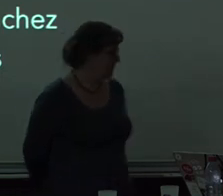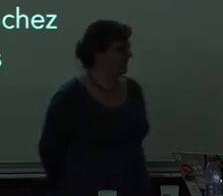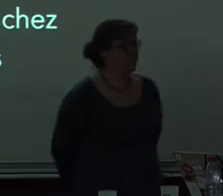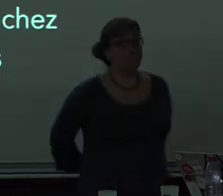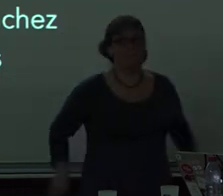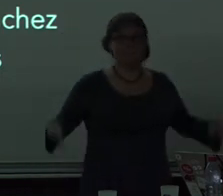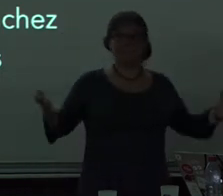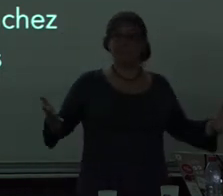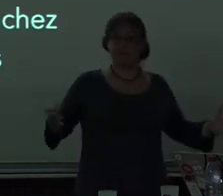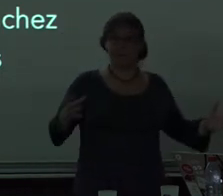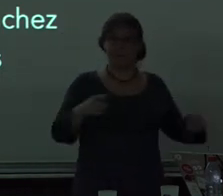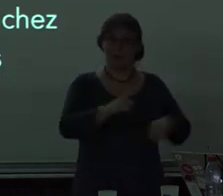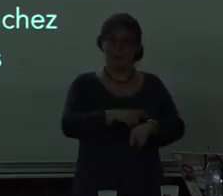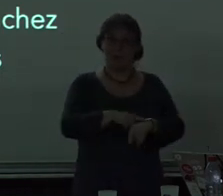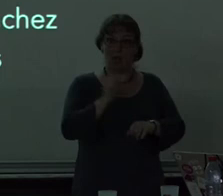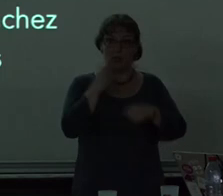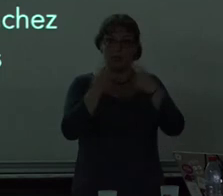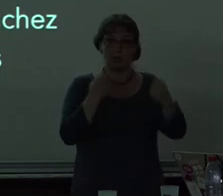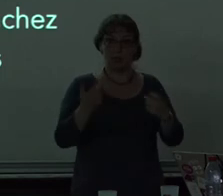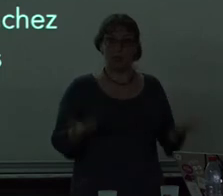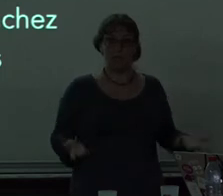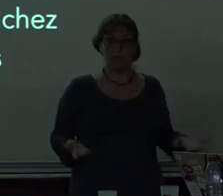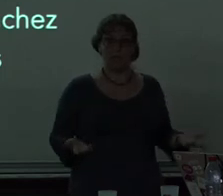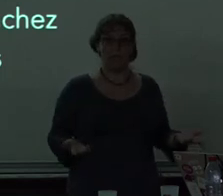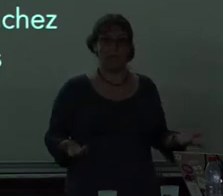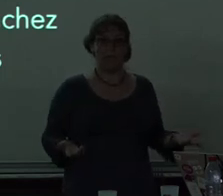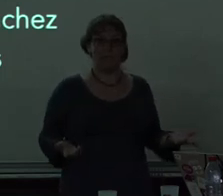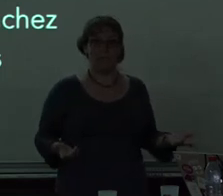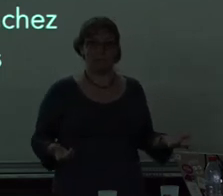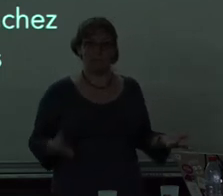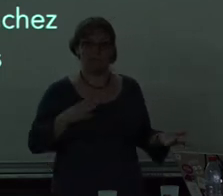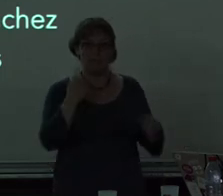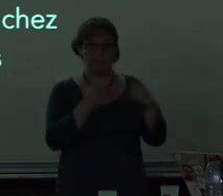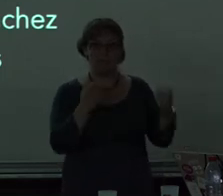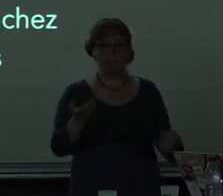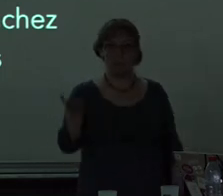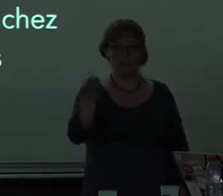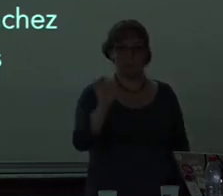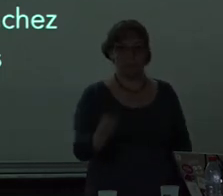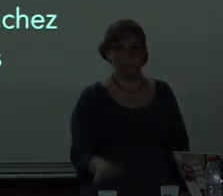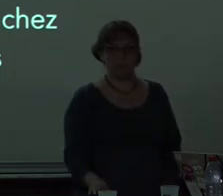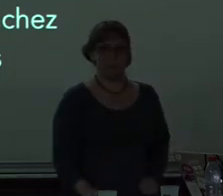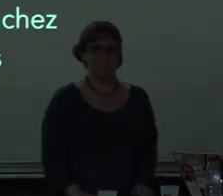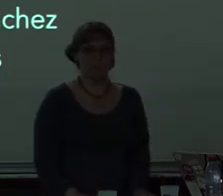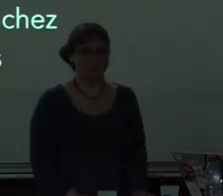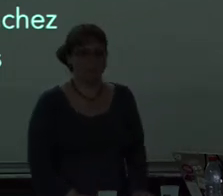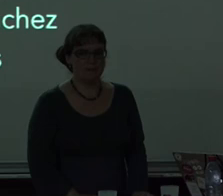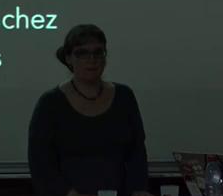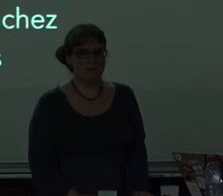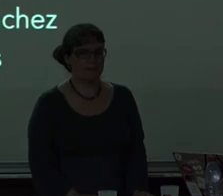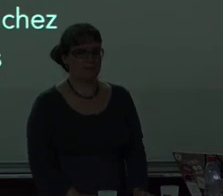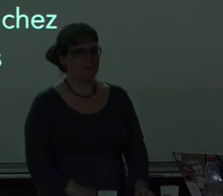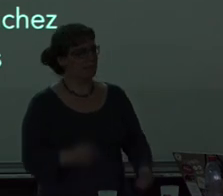Est-ce qu'on a le temps pour des questions? Est-ce que vous avez des questions? Oui. J'ai pas très bien